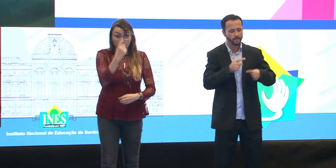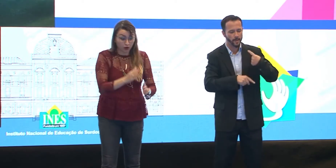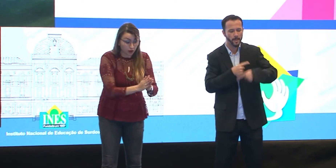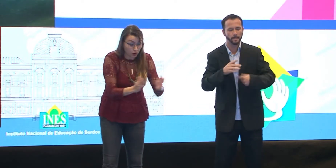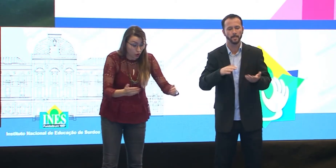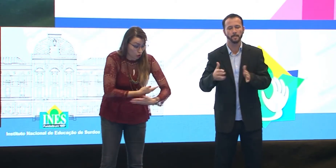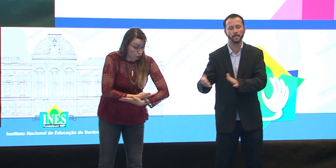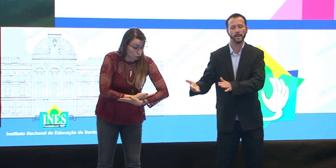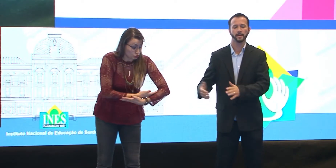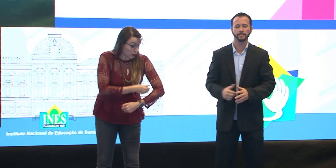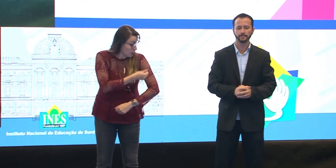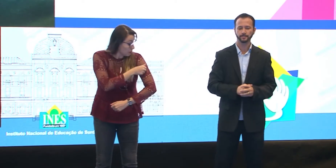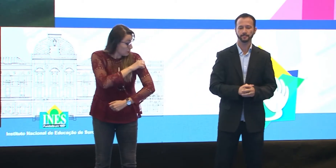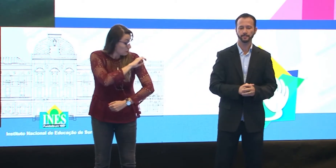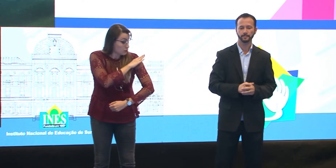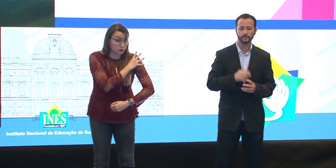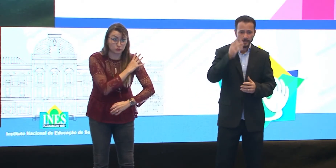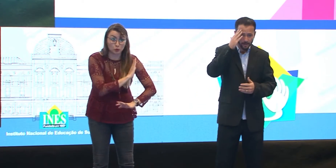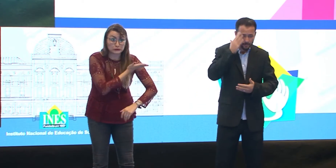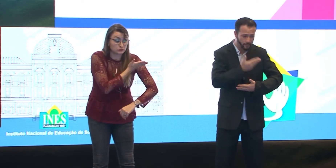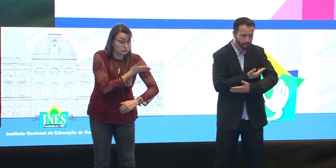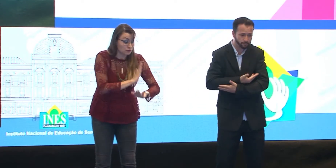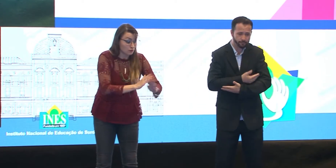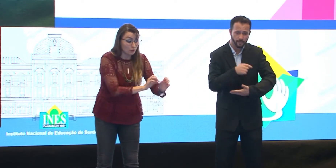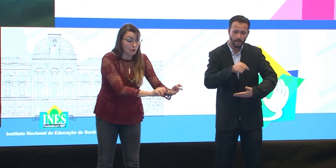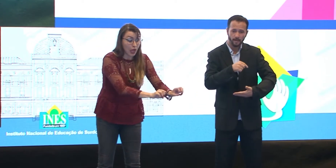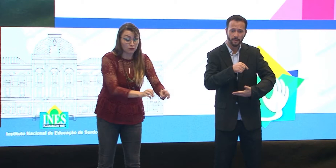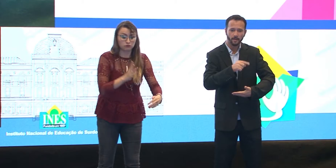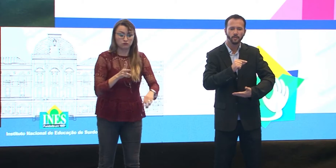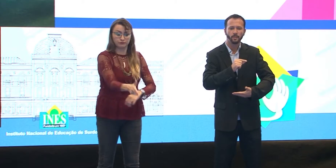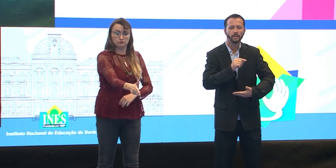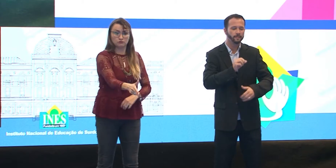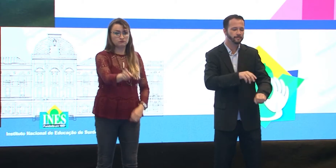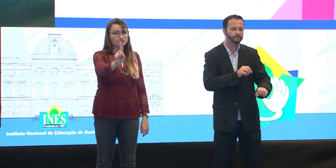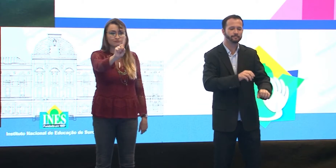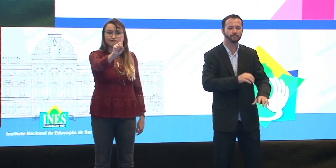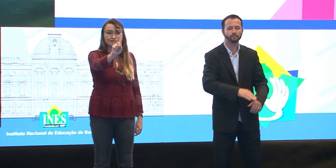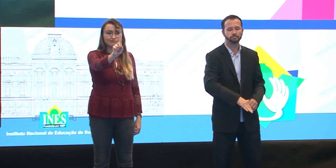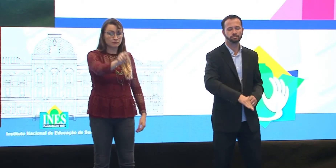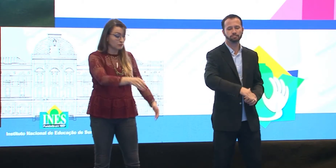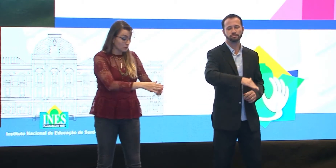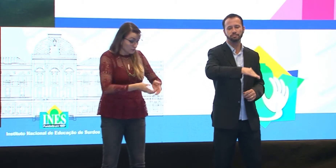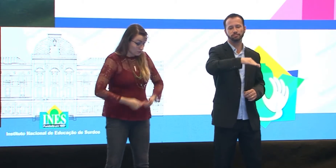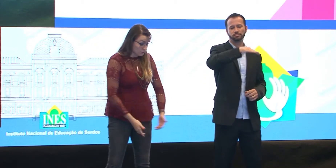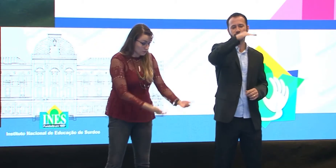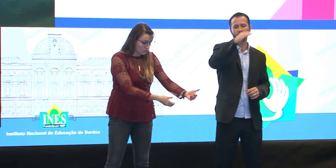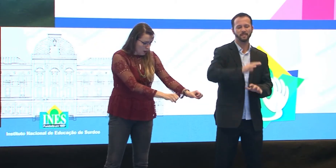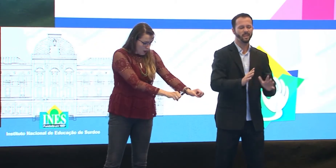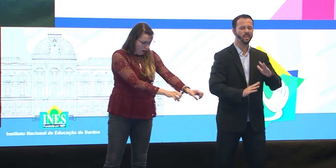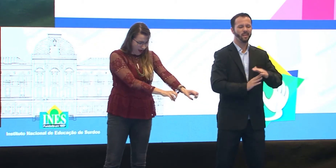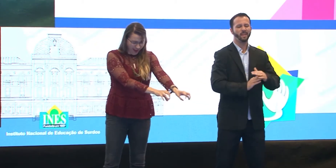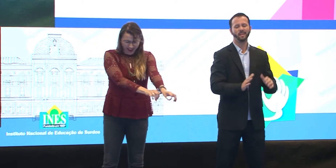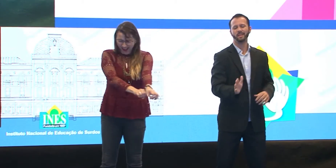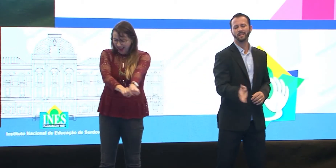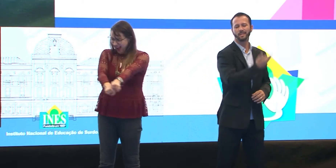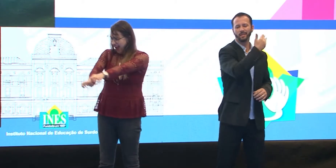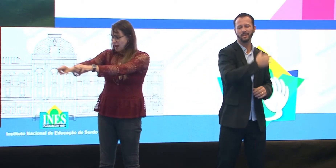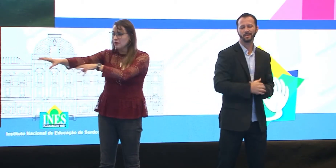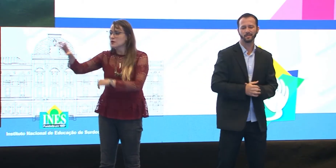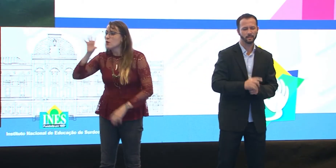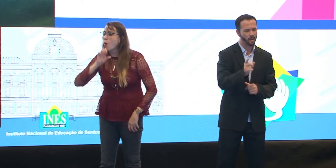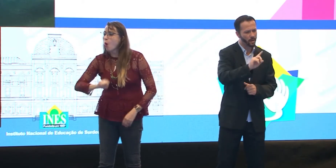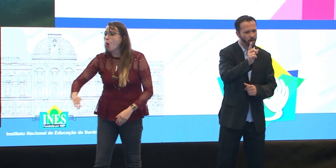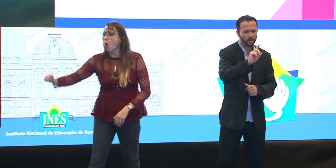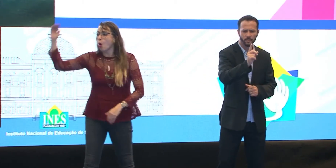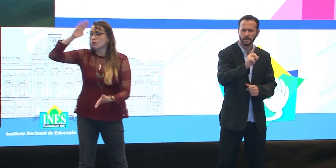nos educamos ao longo da vida, né? A educação, ela é feita ao longo da vida. Não existe em nenhum momento, nenhuma etapa